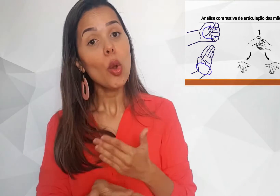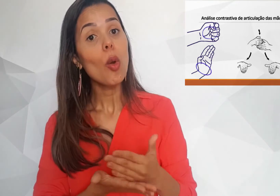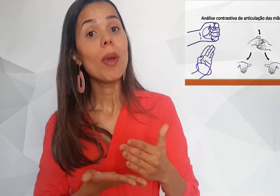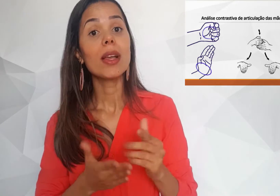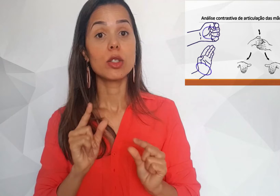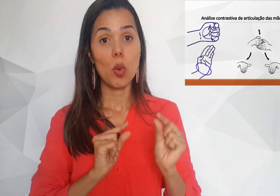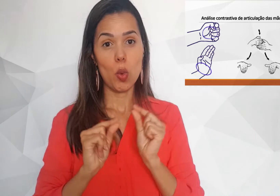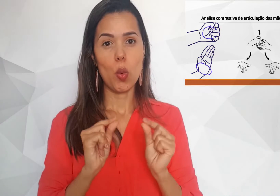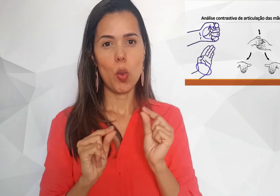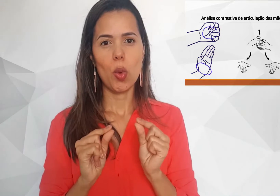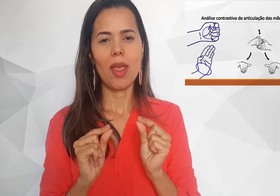então,